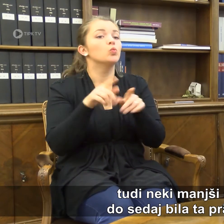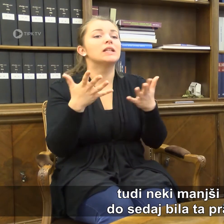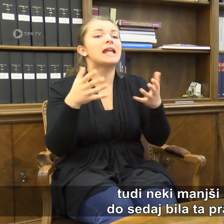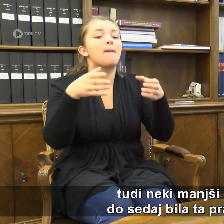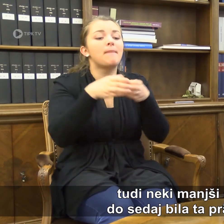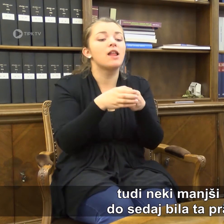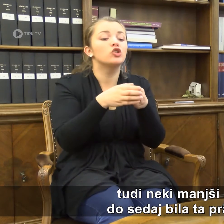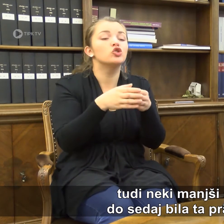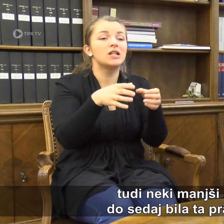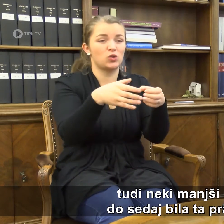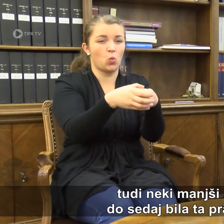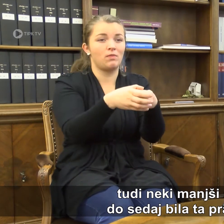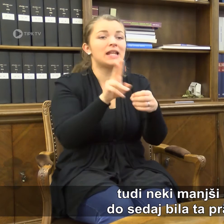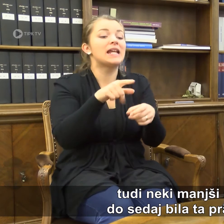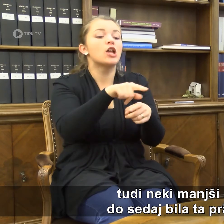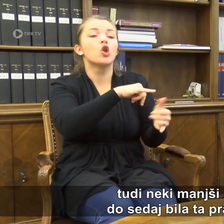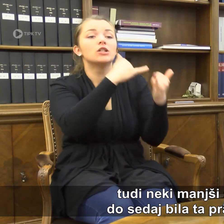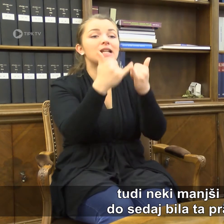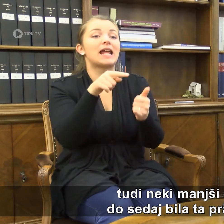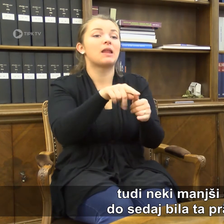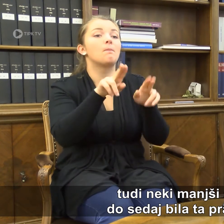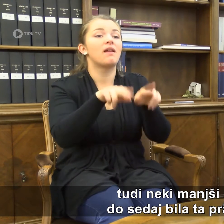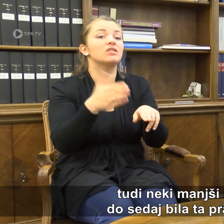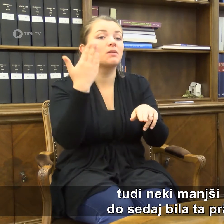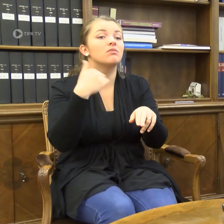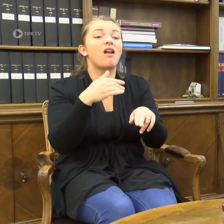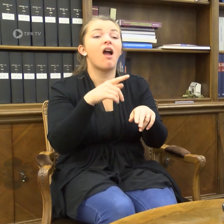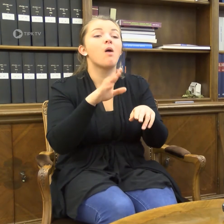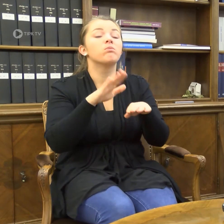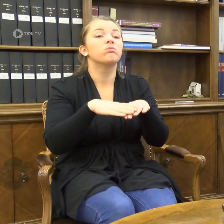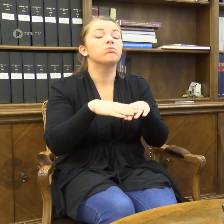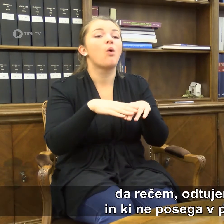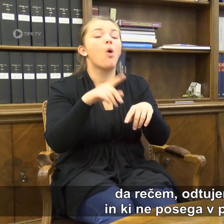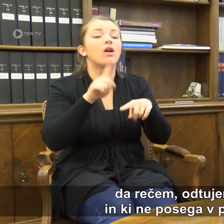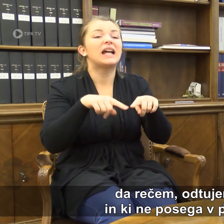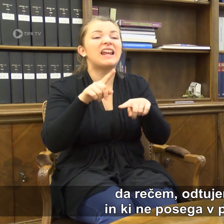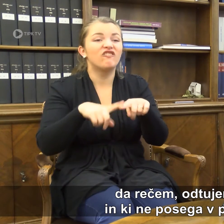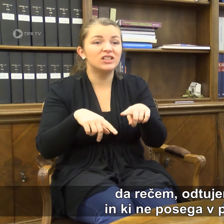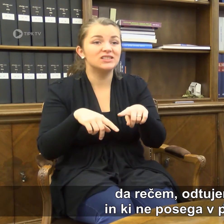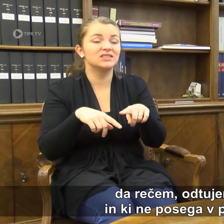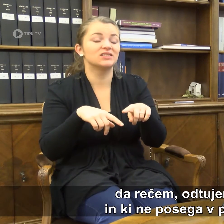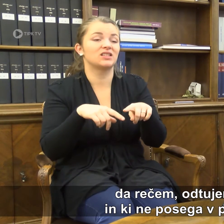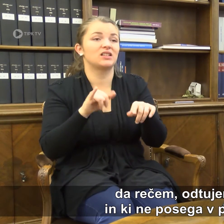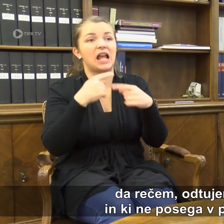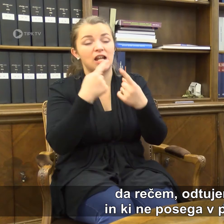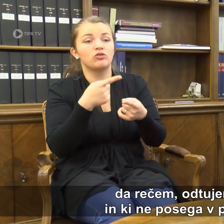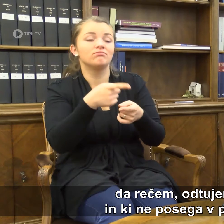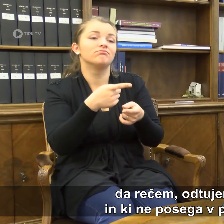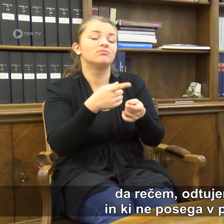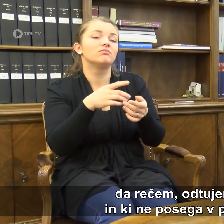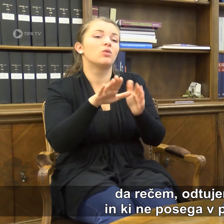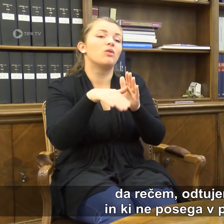manjši skupini, ki je dosedaj bila ta pravica po krivici, da rečem,